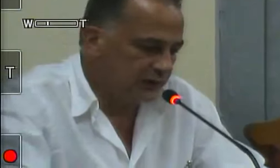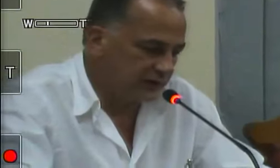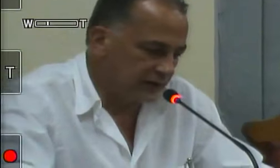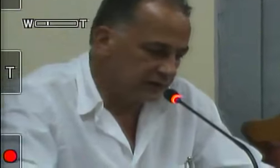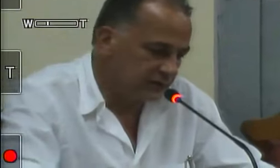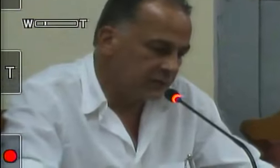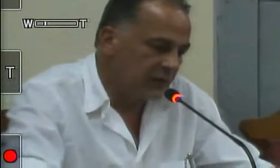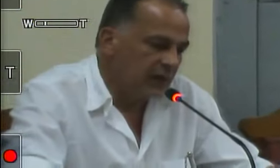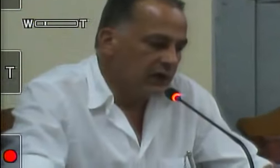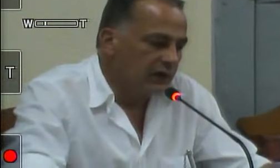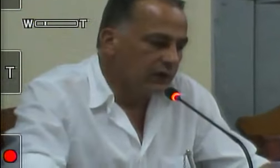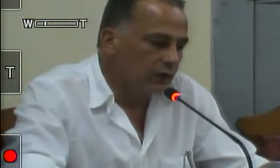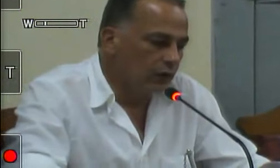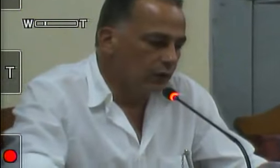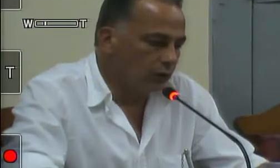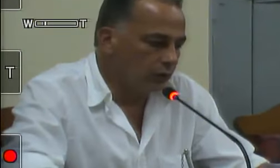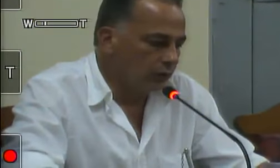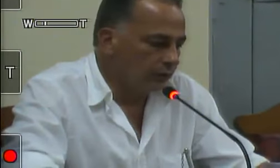todos presentes.